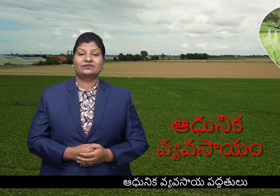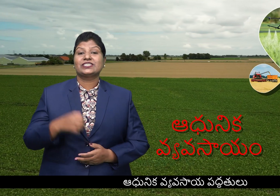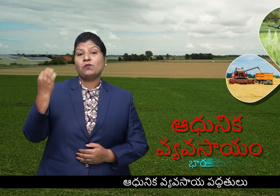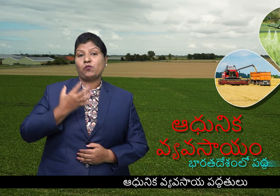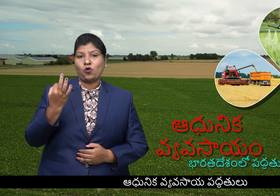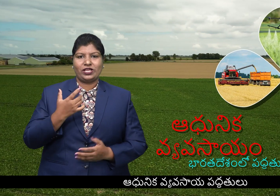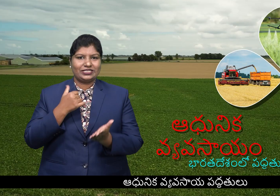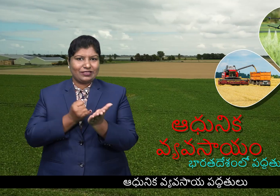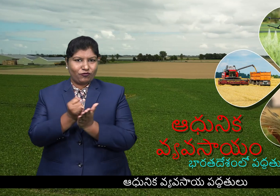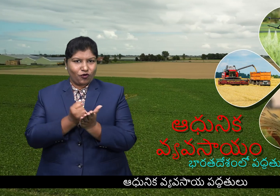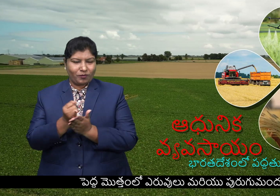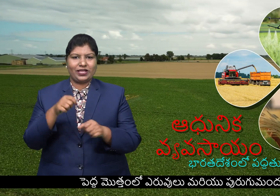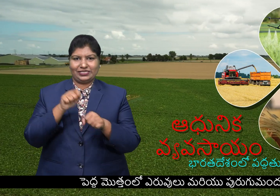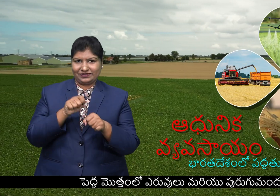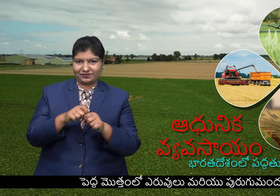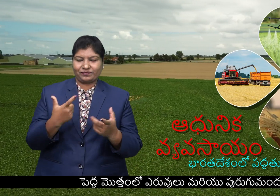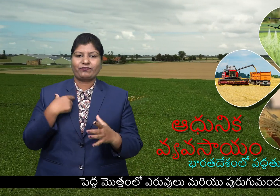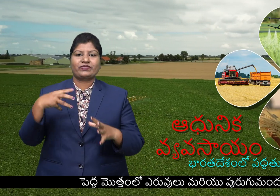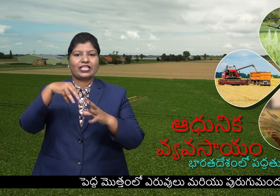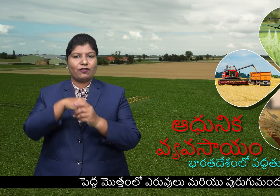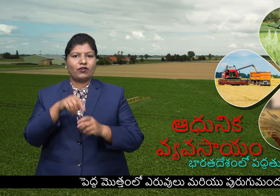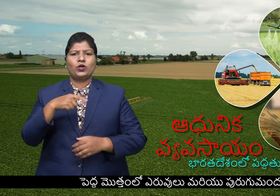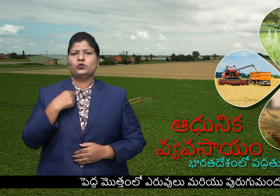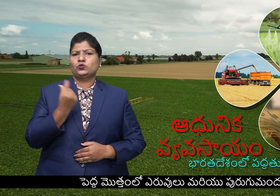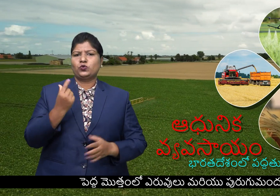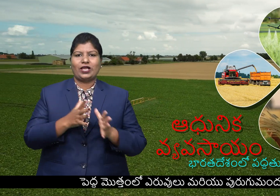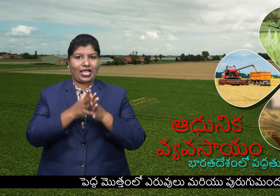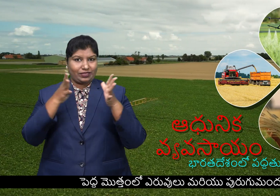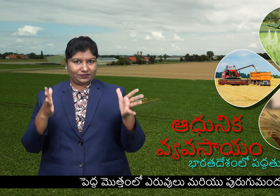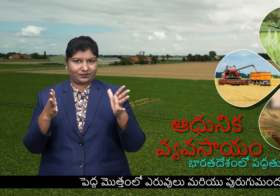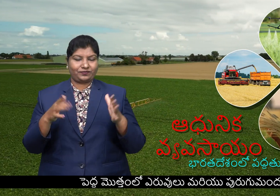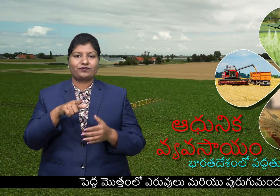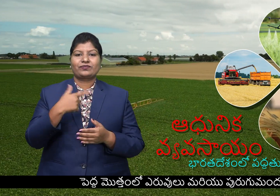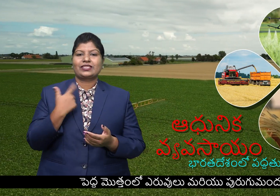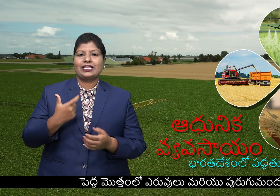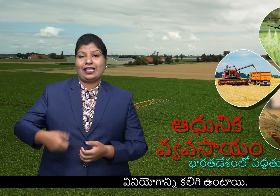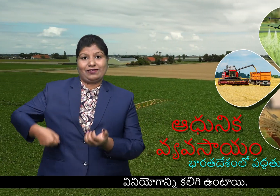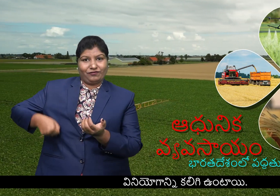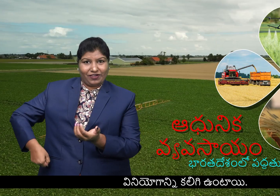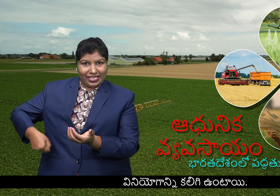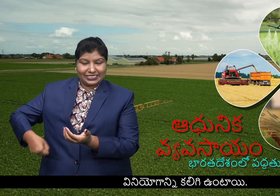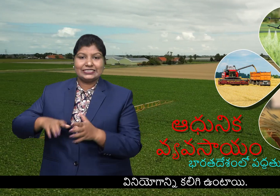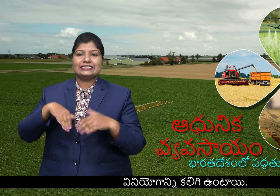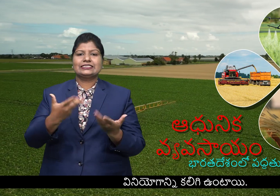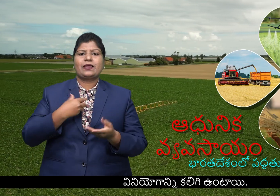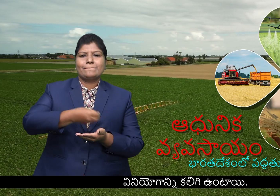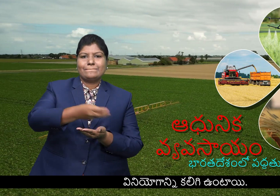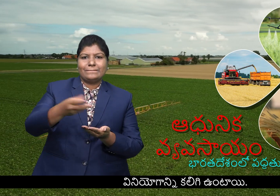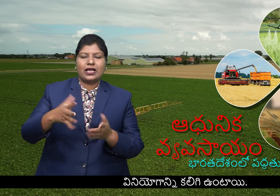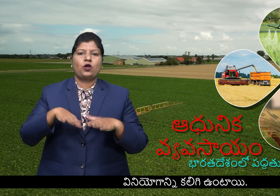ఆధునిక వ్యవసాయ పద్ధతులు పెద్ద మొత్తంలో ఎరువులు మరియు పురుగుమందుల వినియోగాన్ని కలిగి ఉంటాయి.